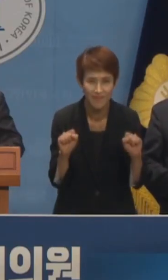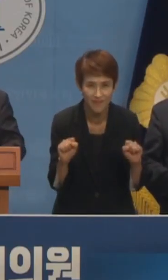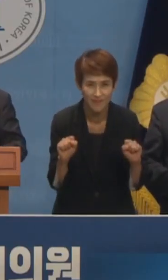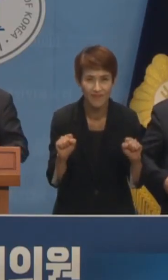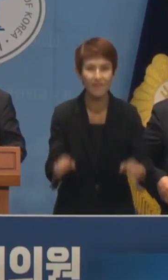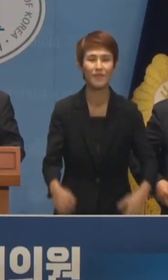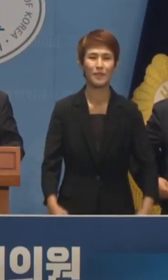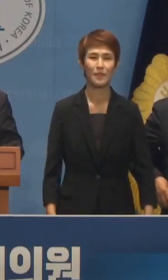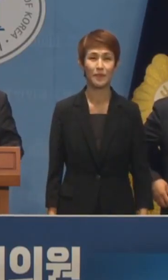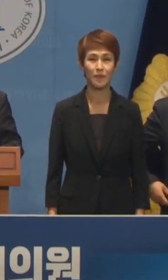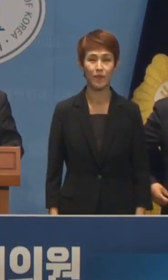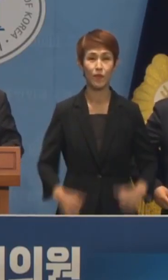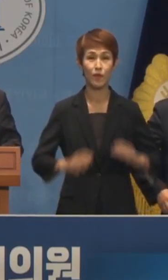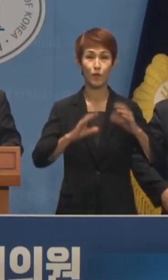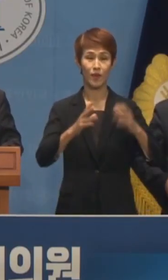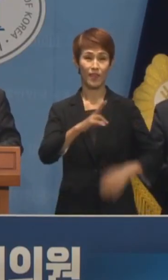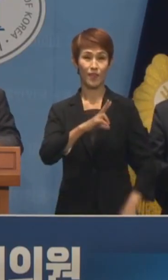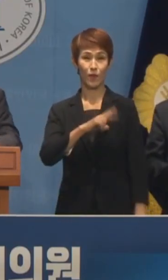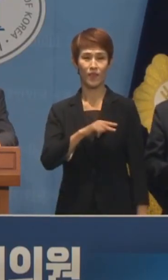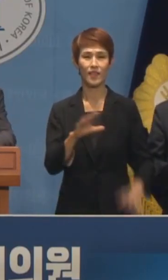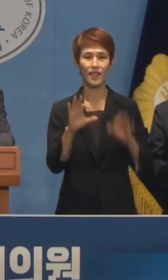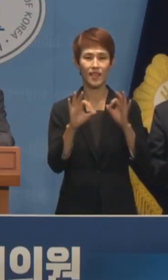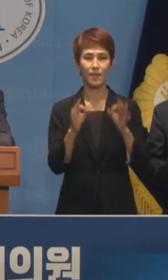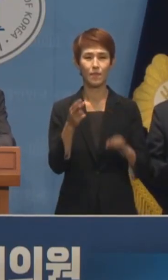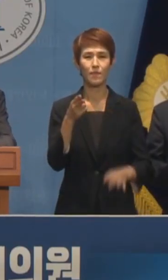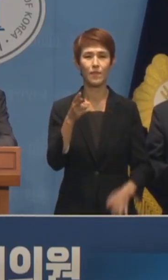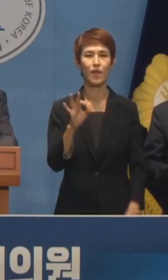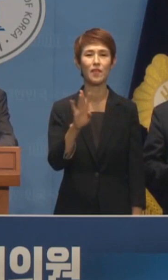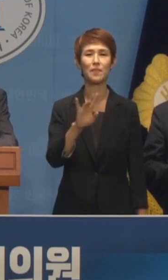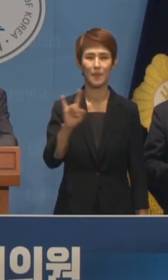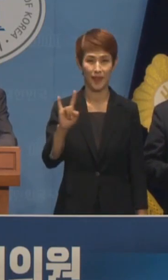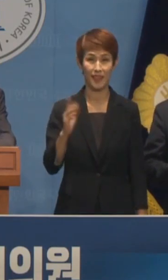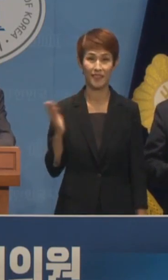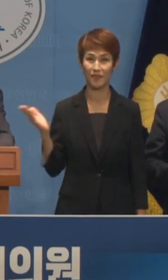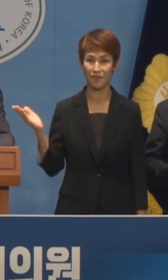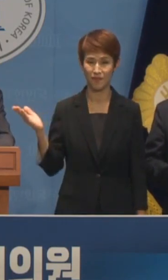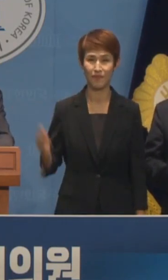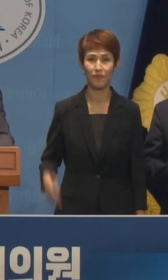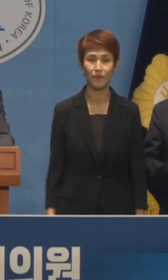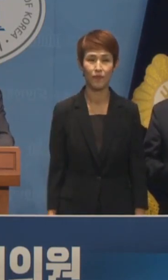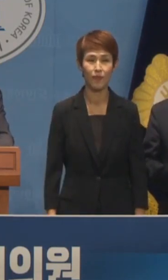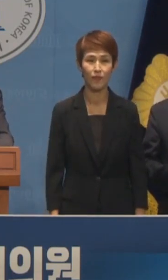안녕하십니까. 국회의원 김영배입니다. 저희들은